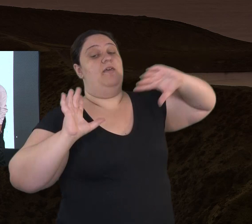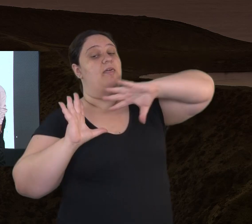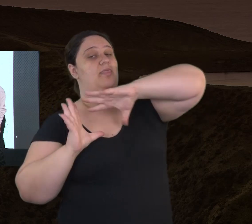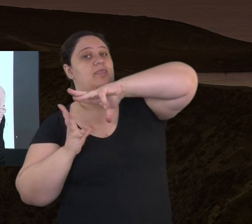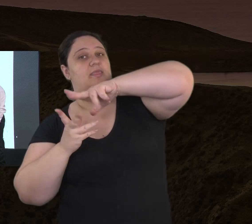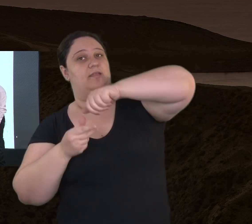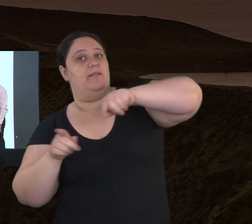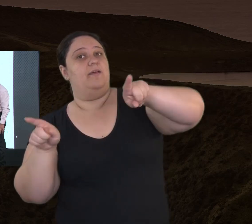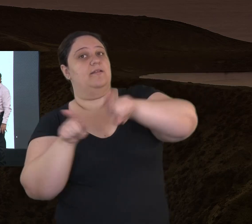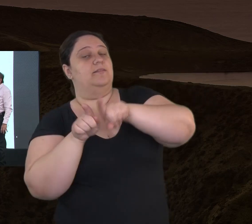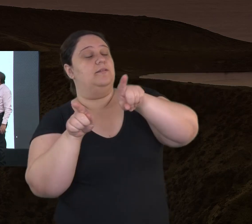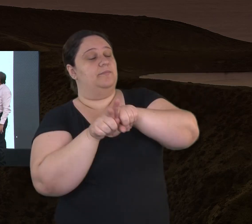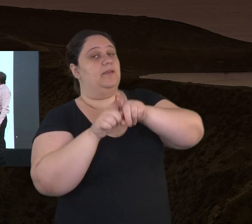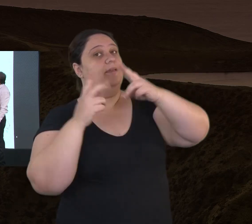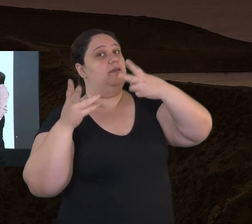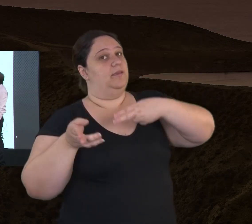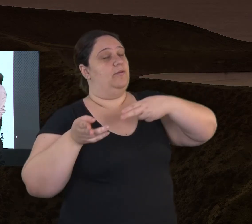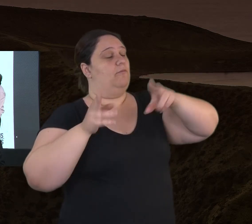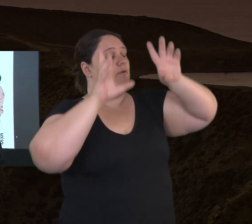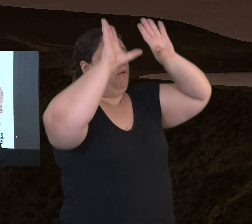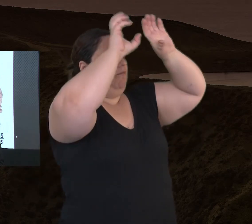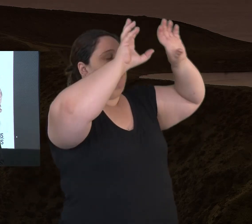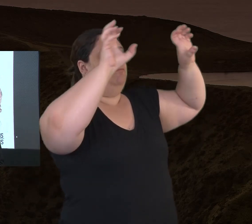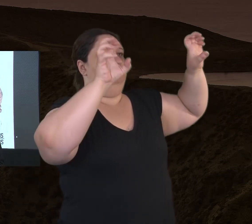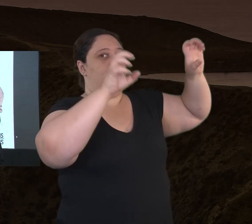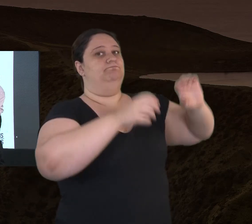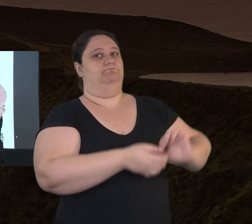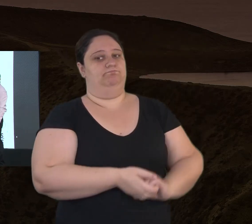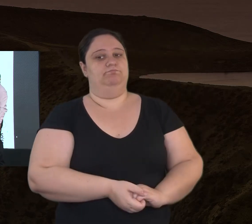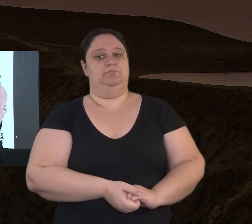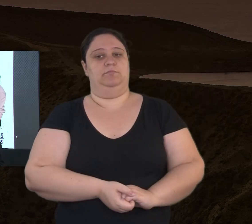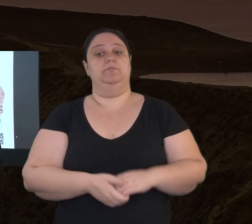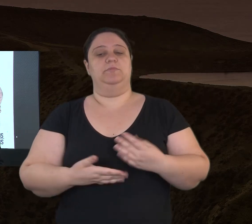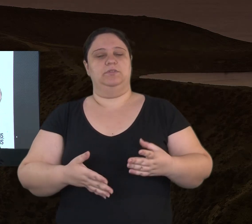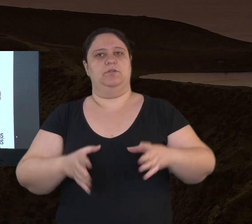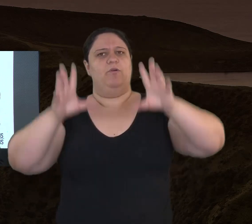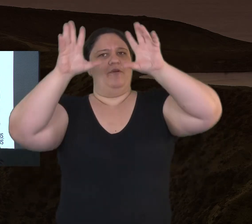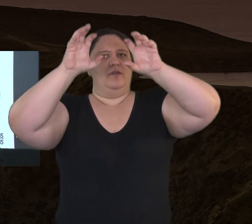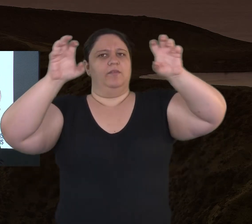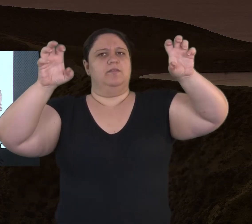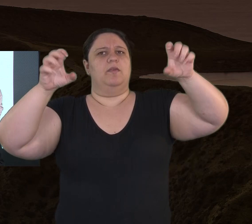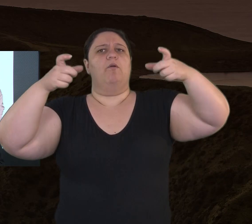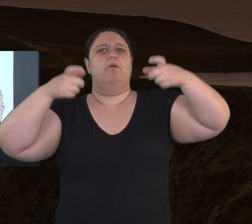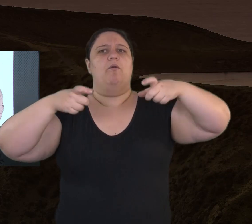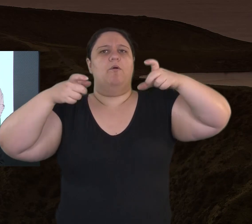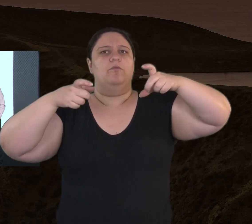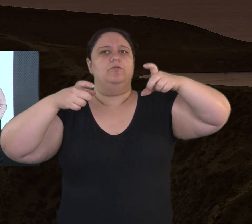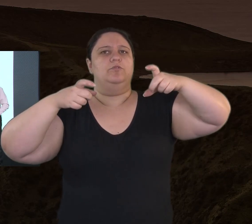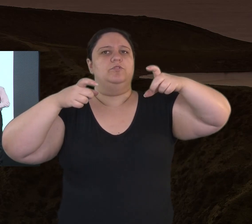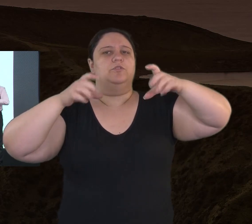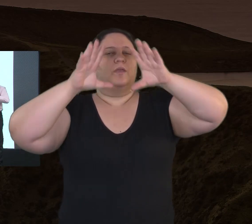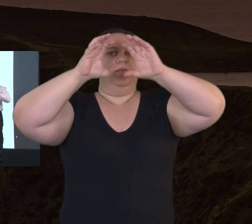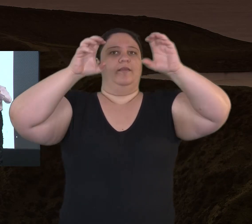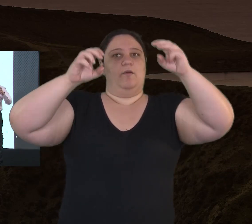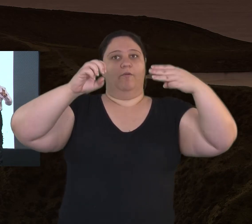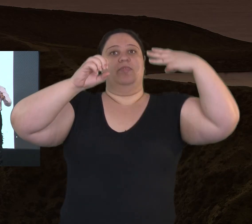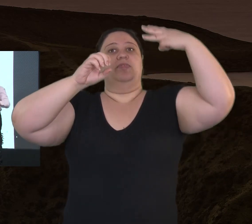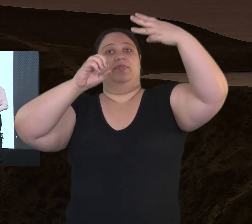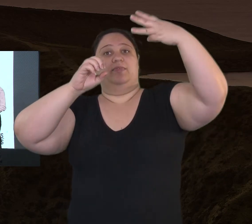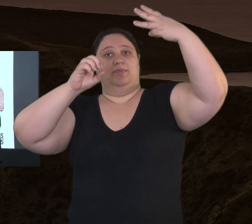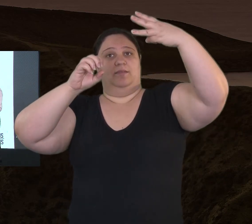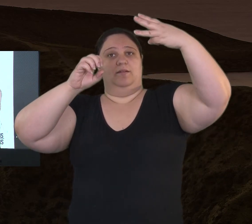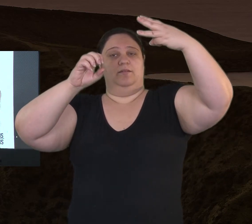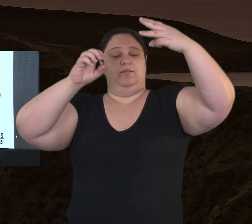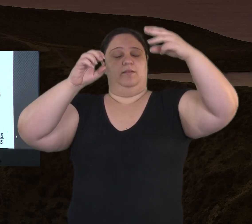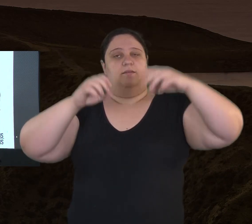na terra como é feita nos céus. Quer dizer, aqui nos céus, onde Deus está, Deus faz a sua